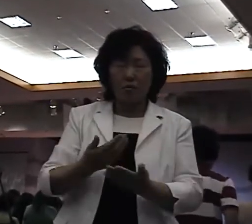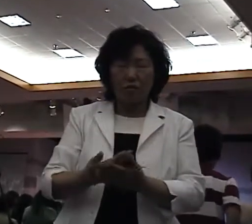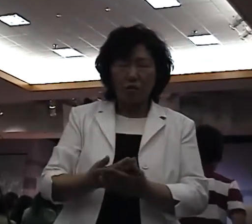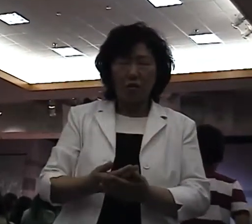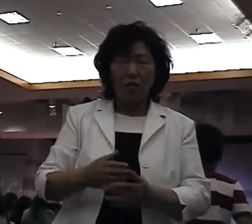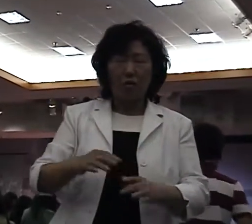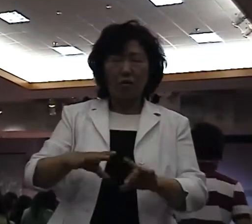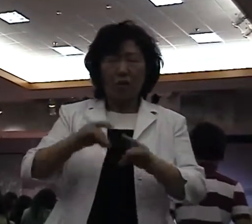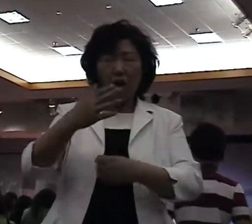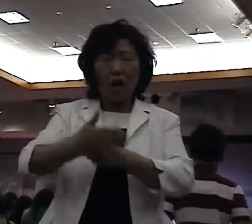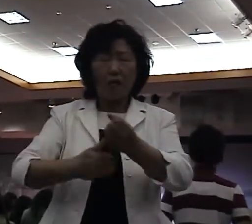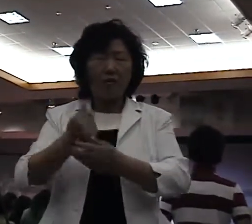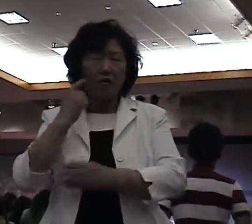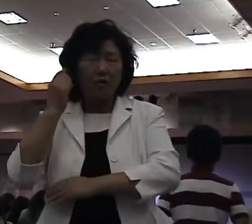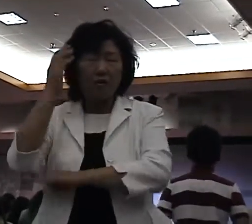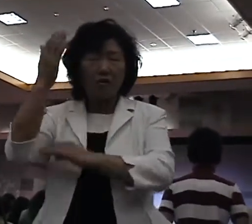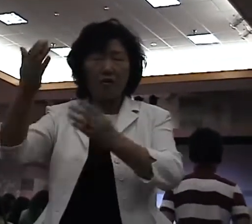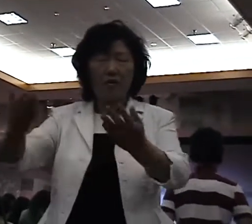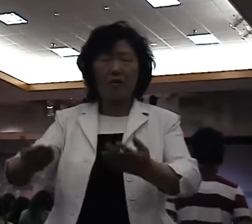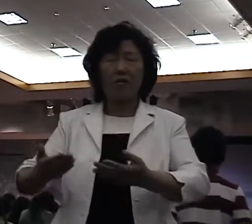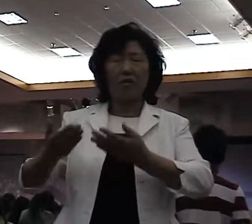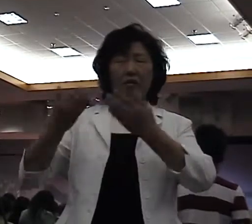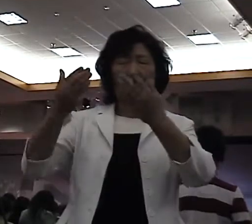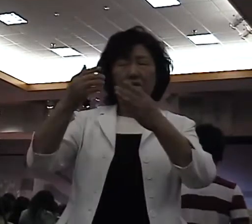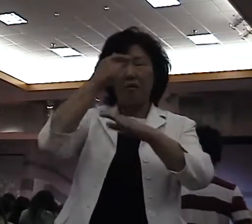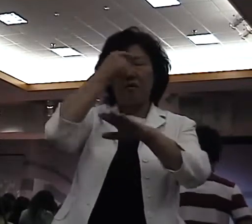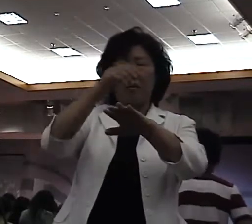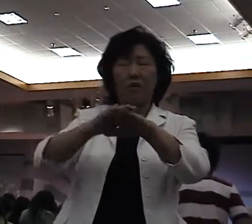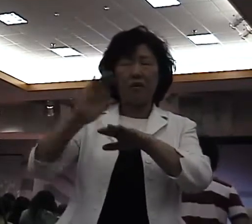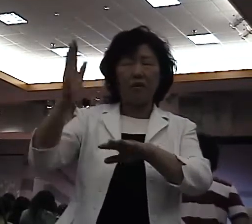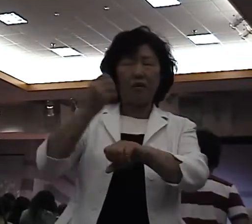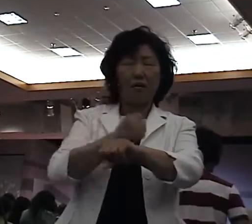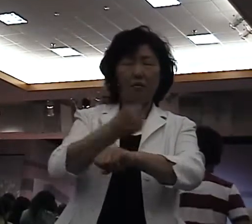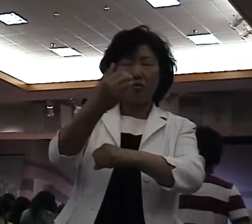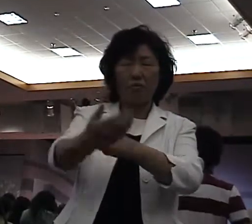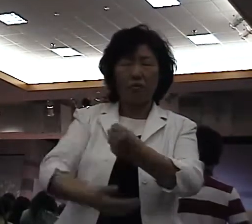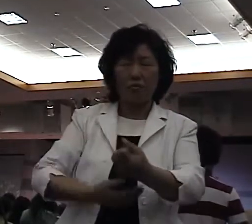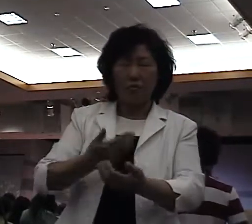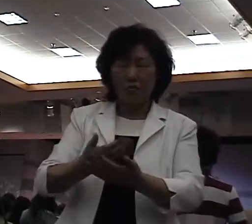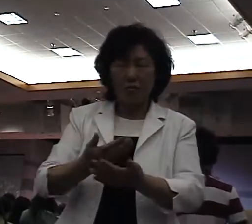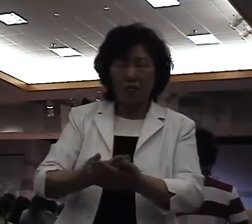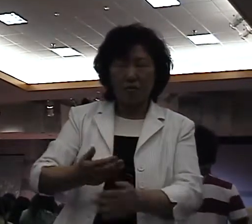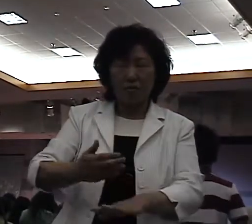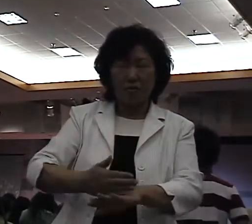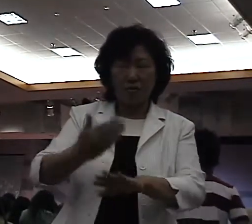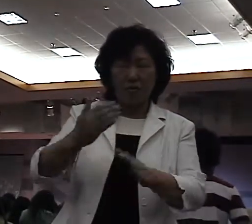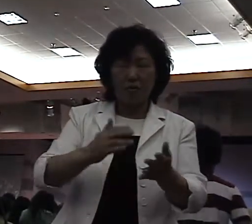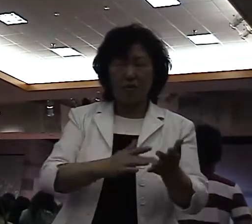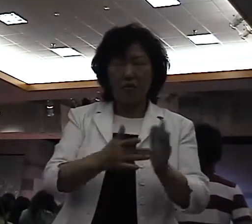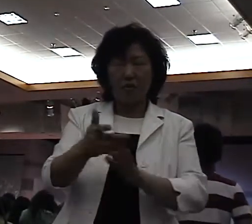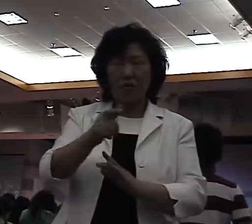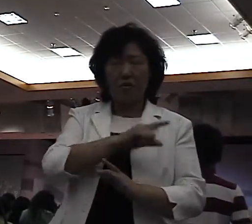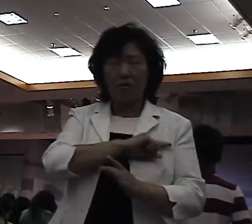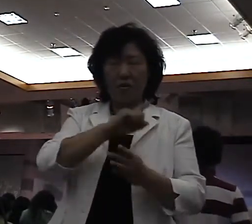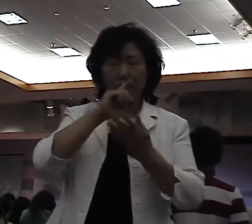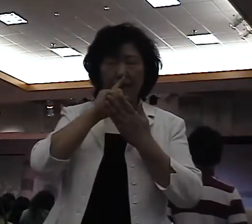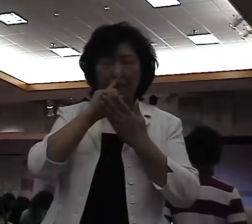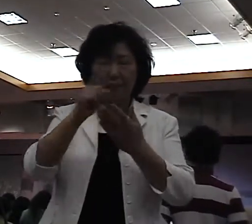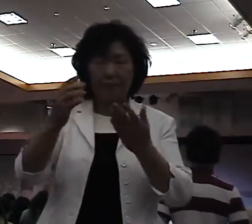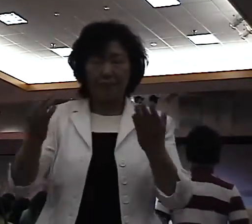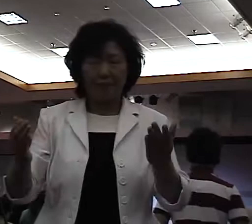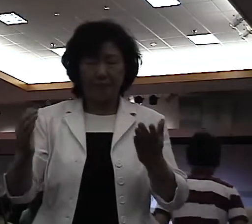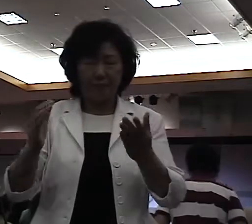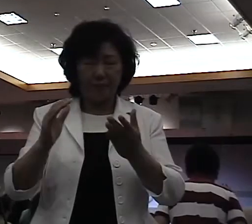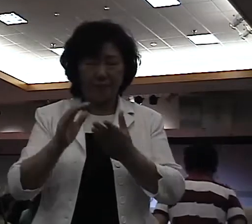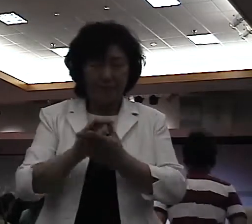나타내십니다. 도와주십니다. 주여 나를 위해서 말씀을 준다신 김수 목사님 오늘 성령으로 주님을 도와주시고